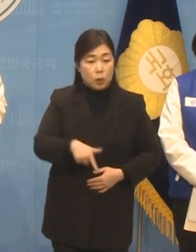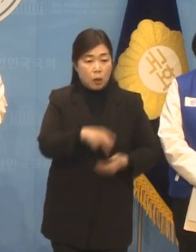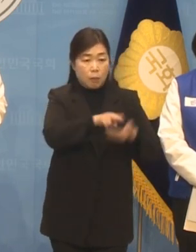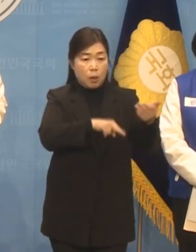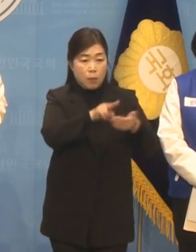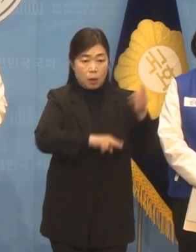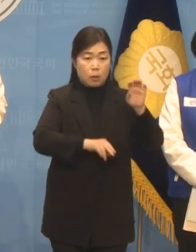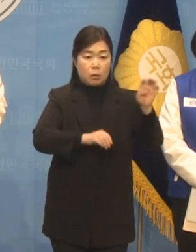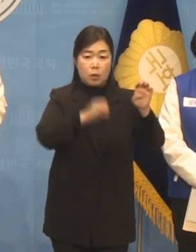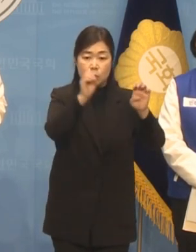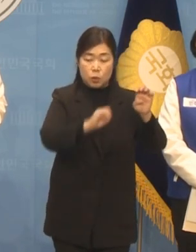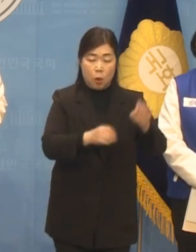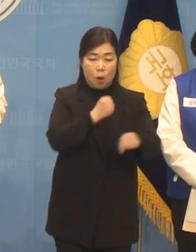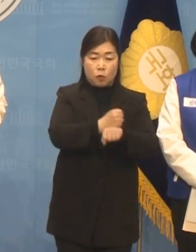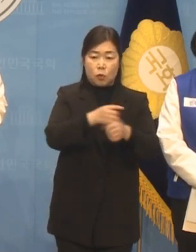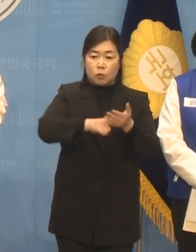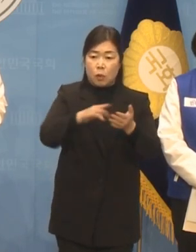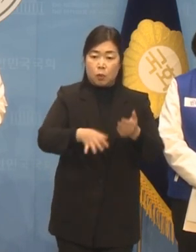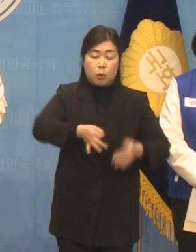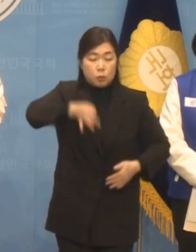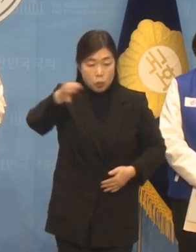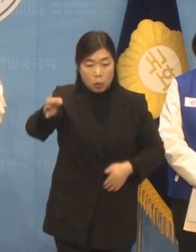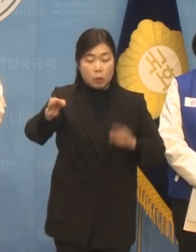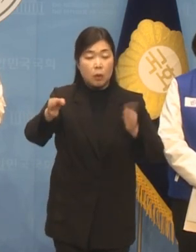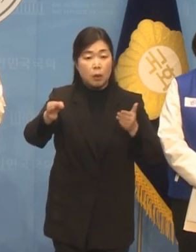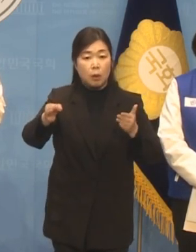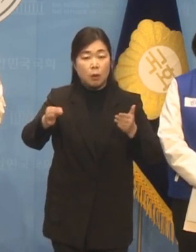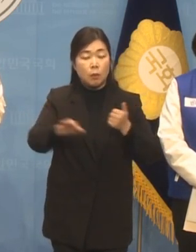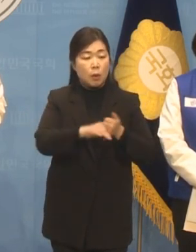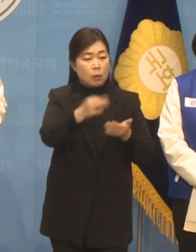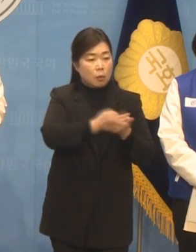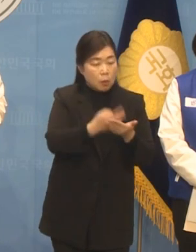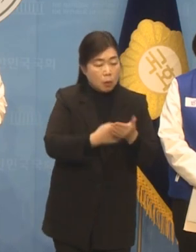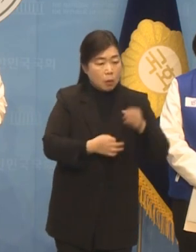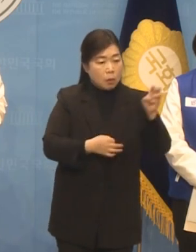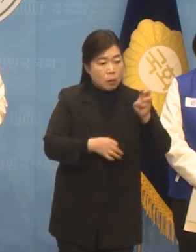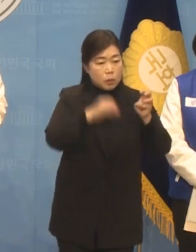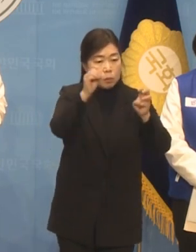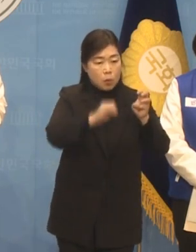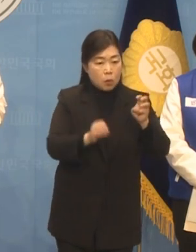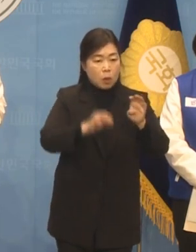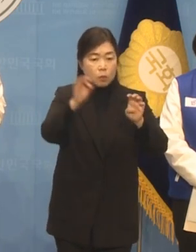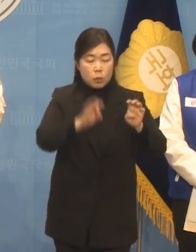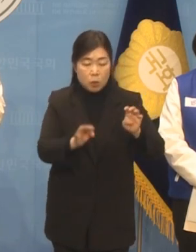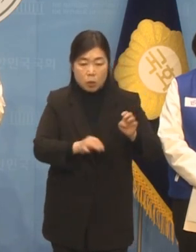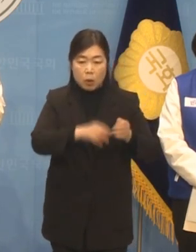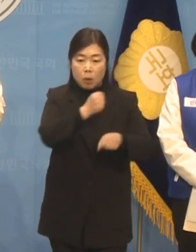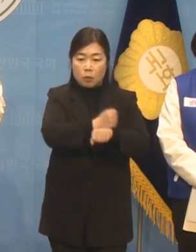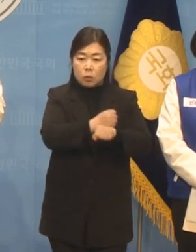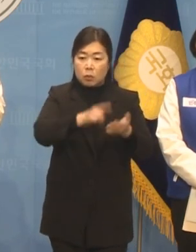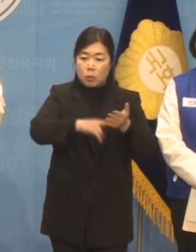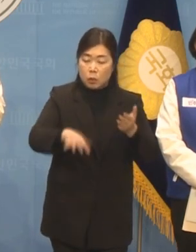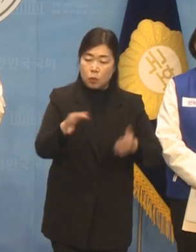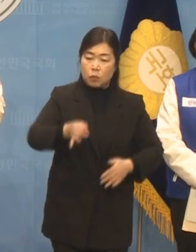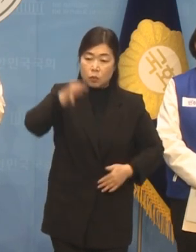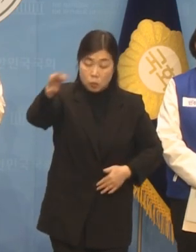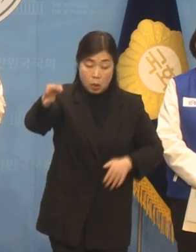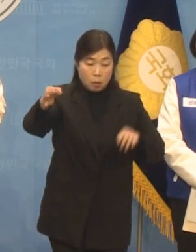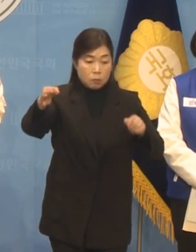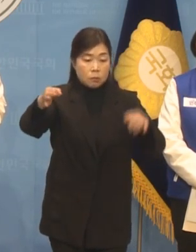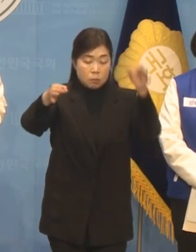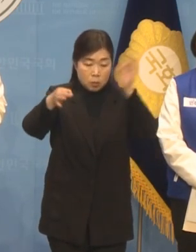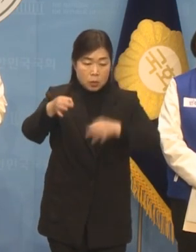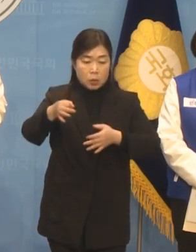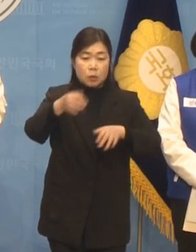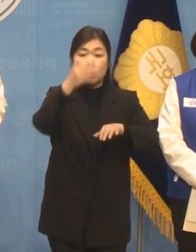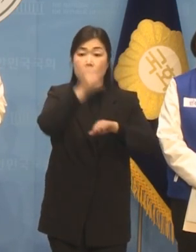있는데요. 이렇게 매출액의 거의 30-40%를 수수료로 내다 보니까 플랫폼을 통해서 거래하고 있는 자영업자나 중소기업들이 비명을